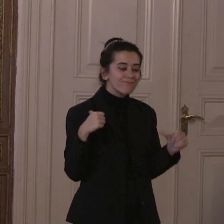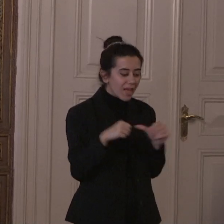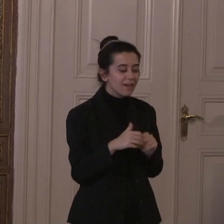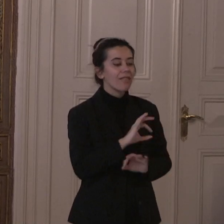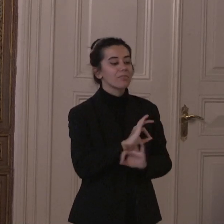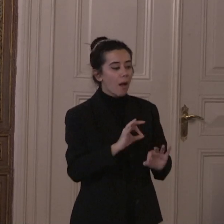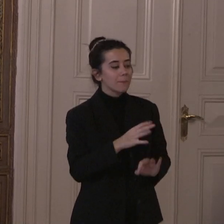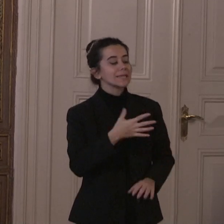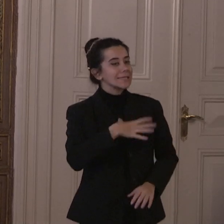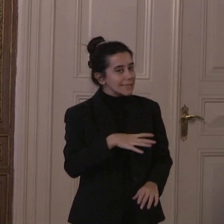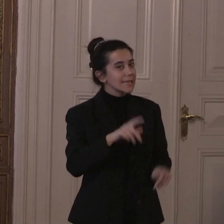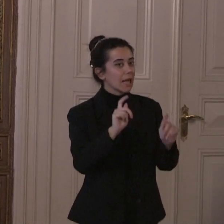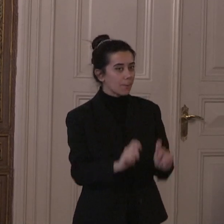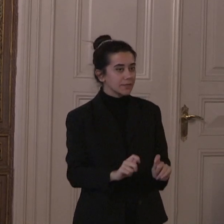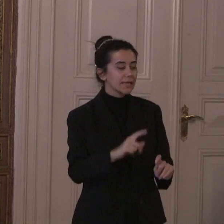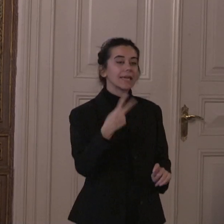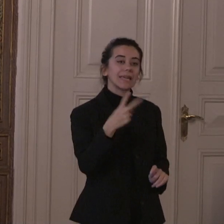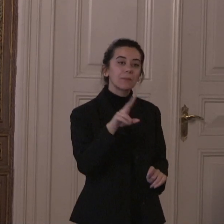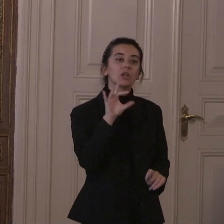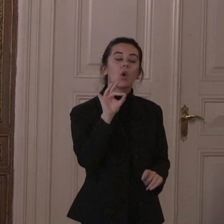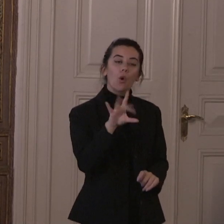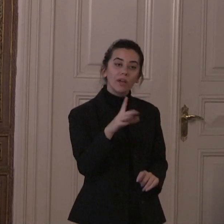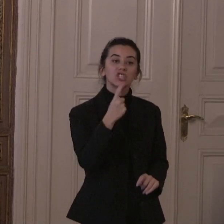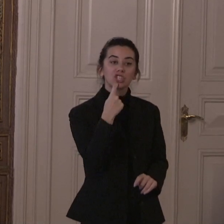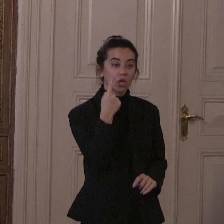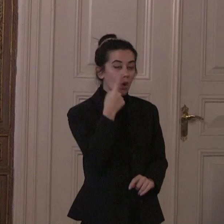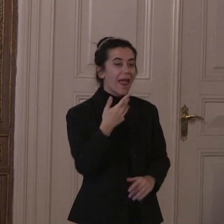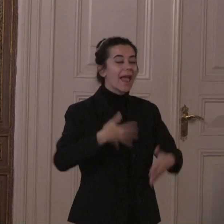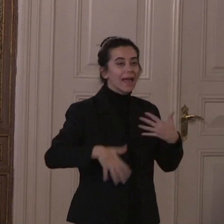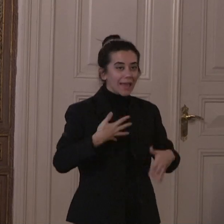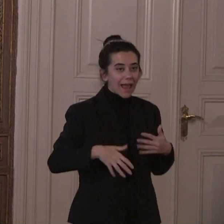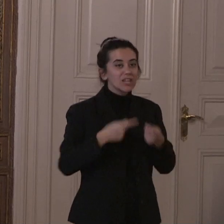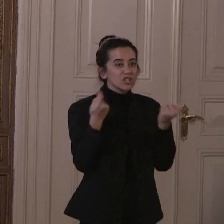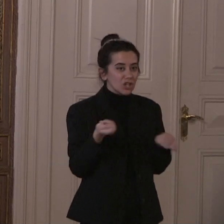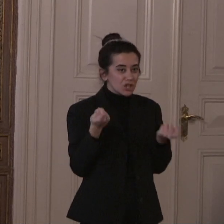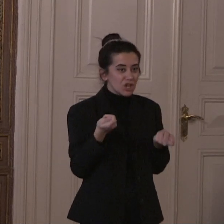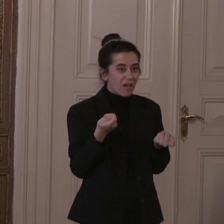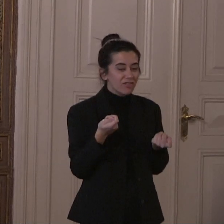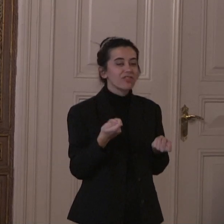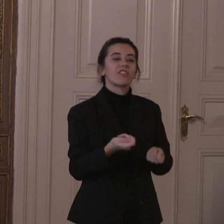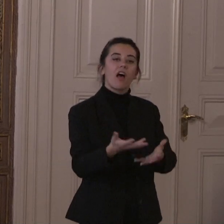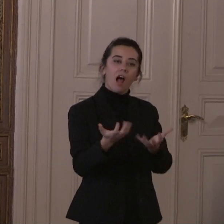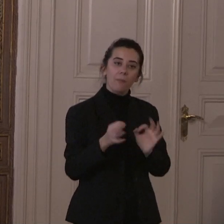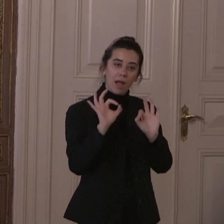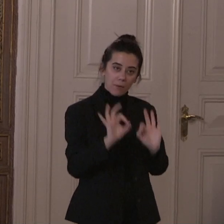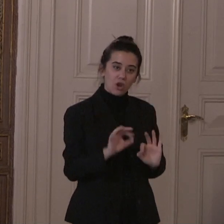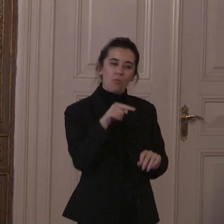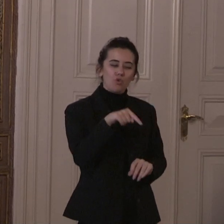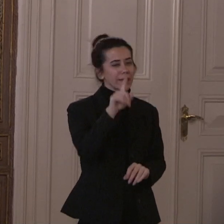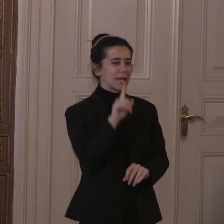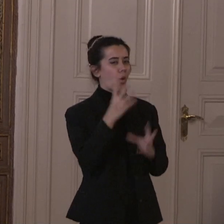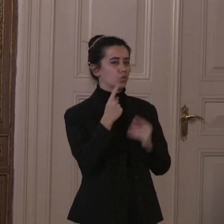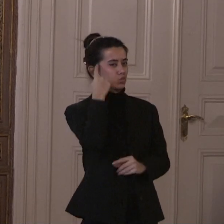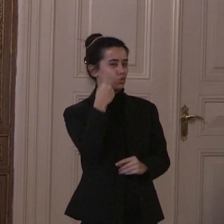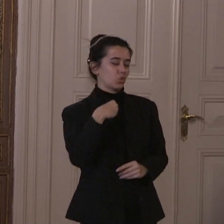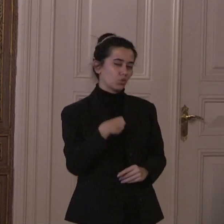yapabildiysek. 2015'te engelli personel komisyonumuzu kurduk. Bunun da bir ilk olduğunu düşünüyorum. Zaten